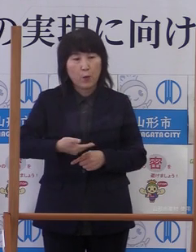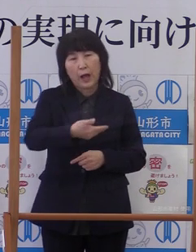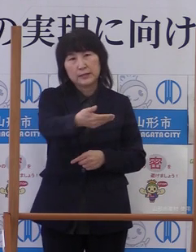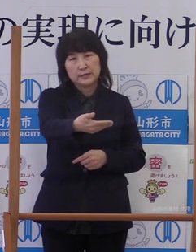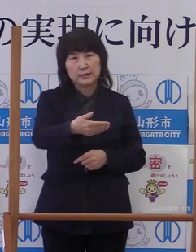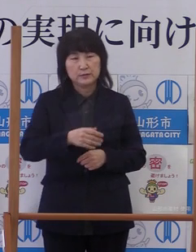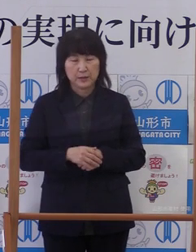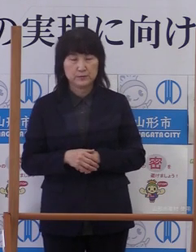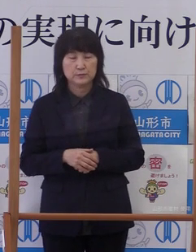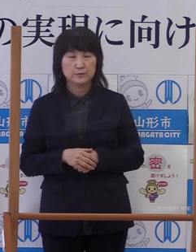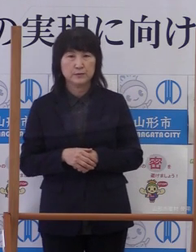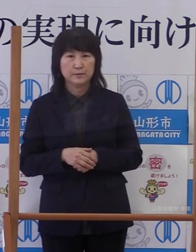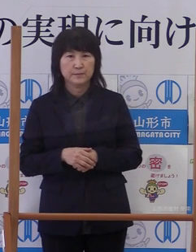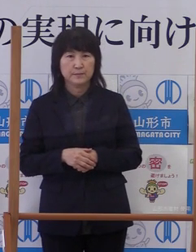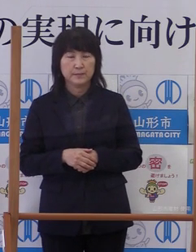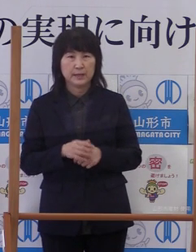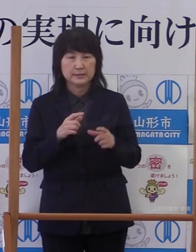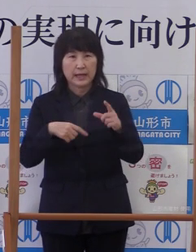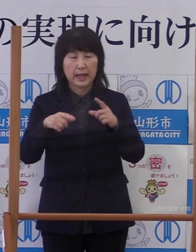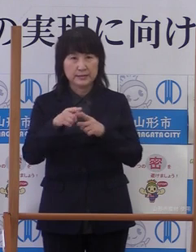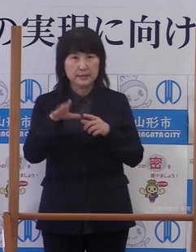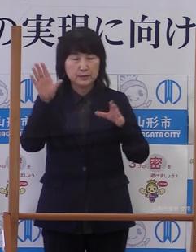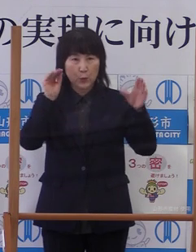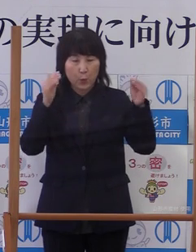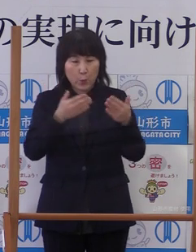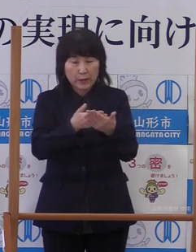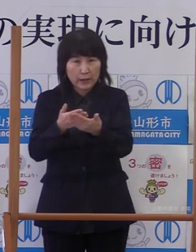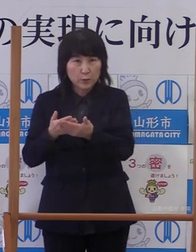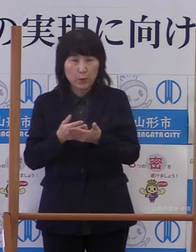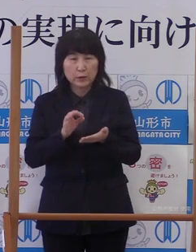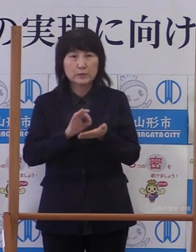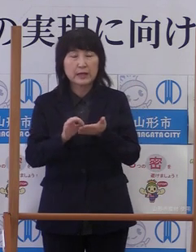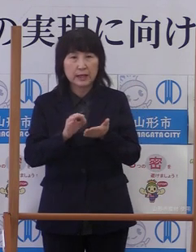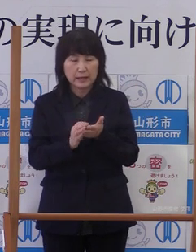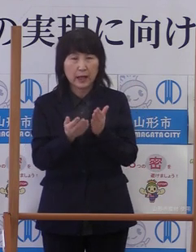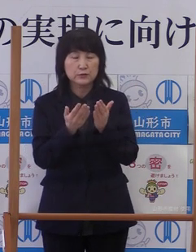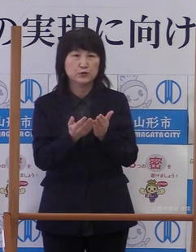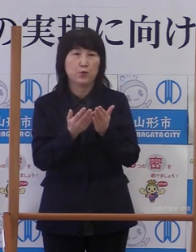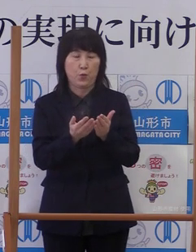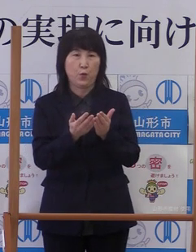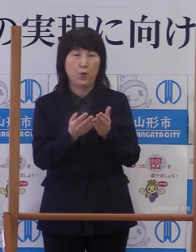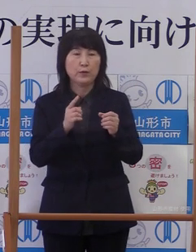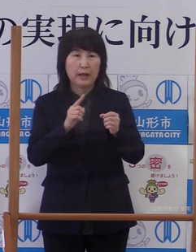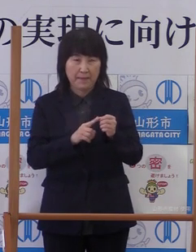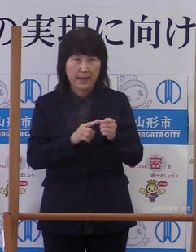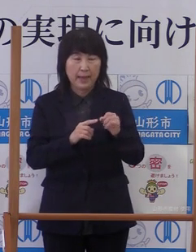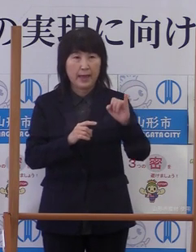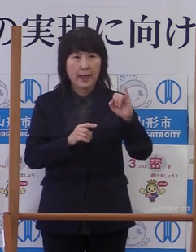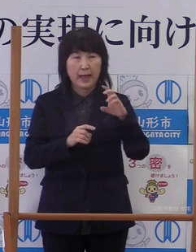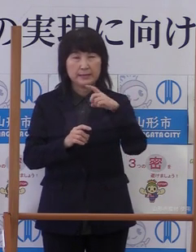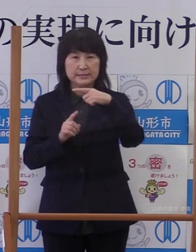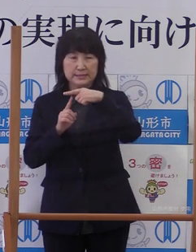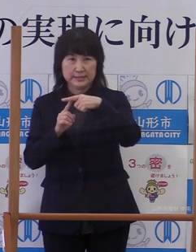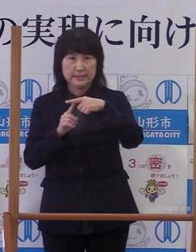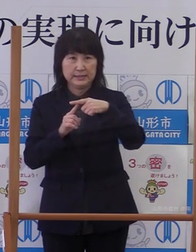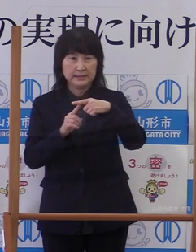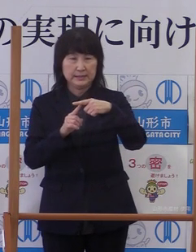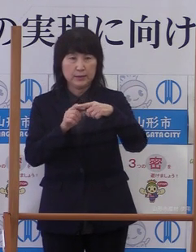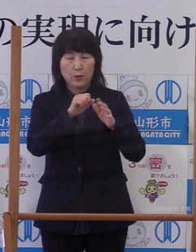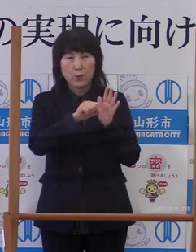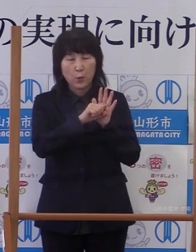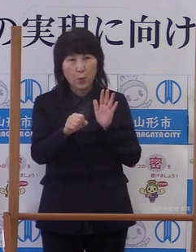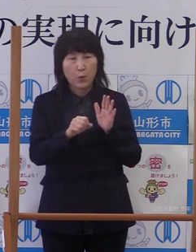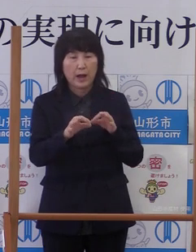。さらに情報ネットワークを活用した授業等におけるICT 機器の効果的な運用